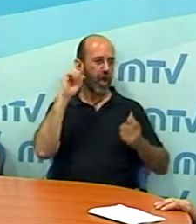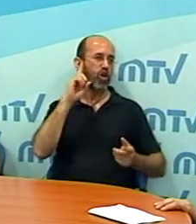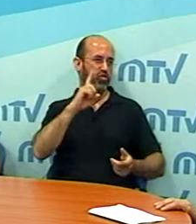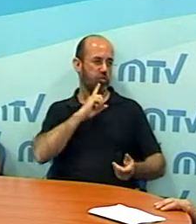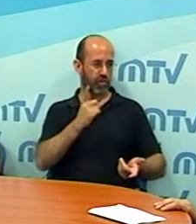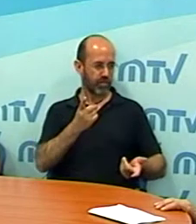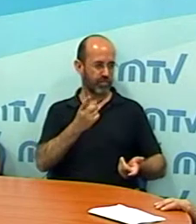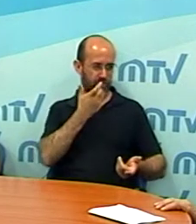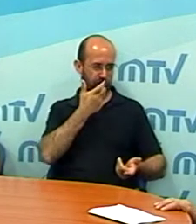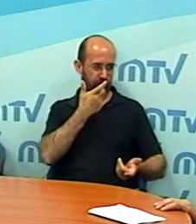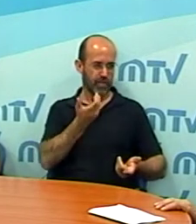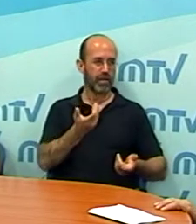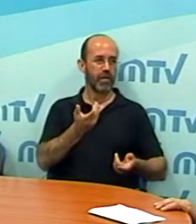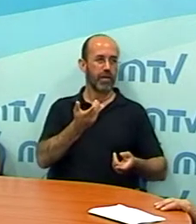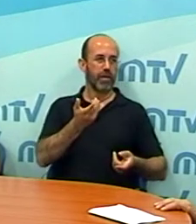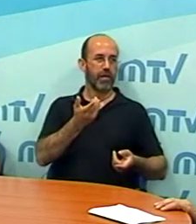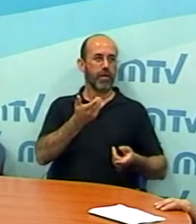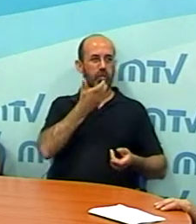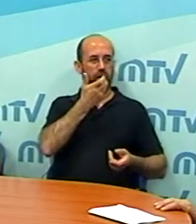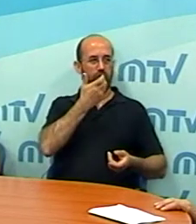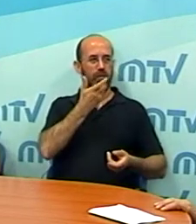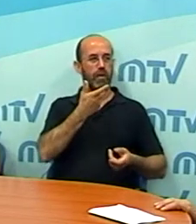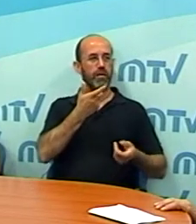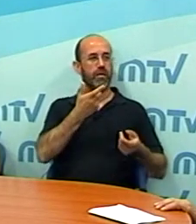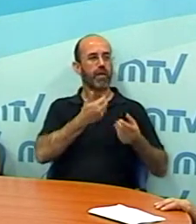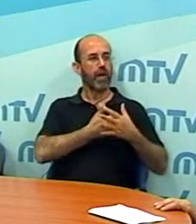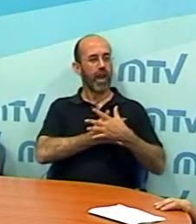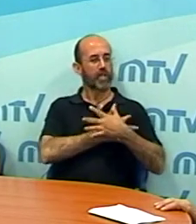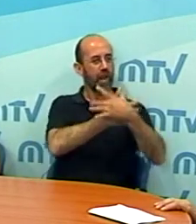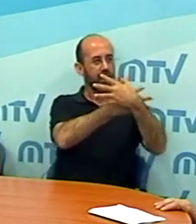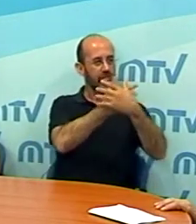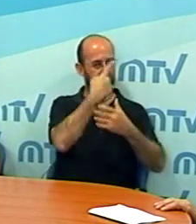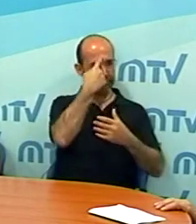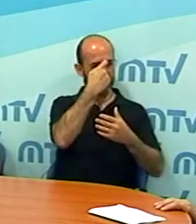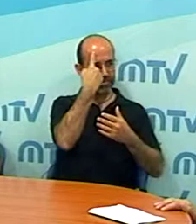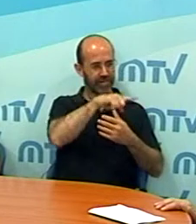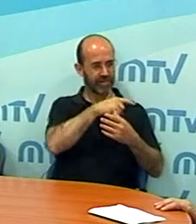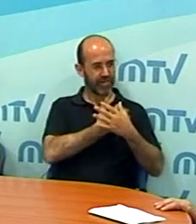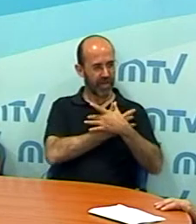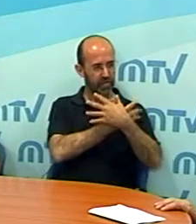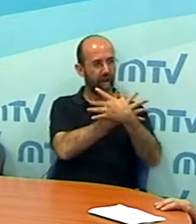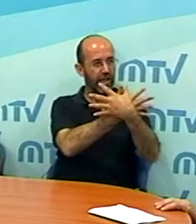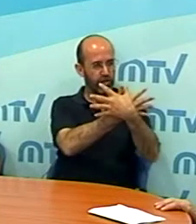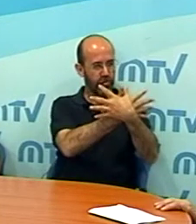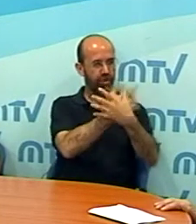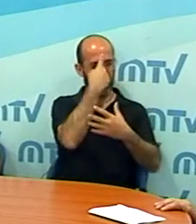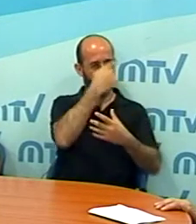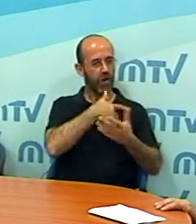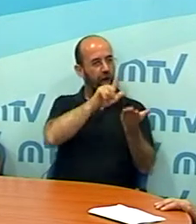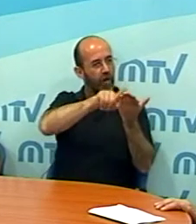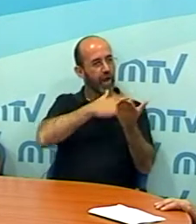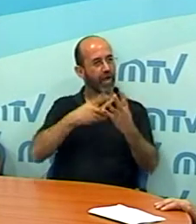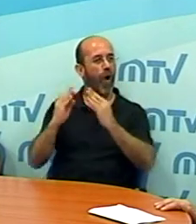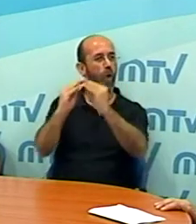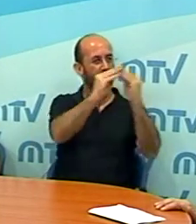que no tienen lo que tendría que ver, por ejemplo, el esperanto, una lengua que quiso ser universal